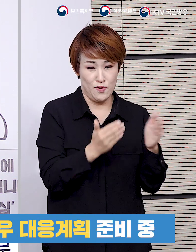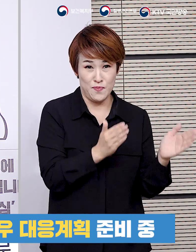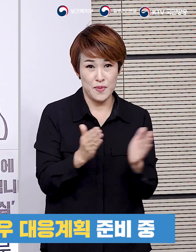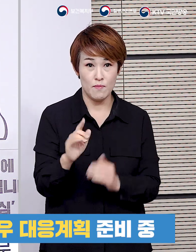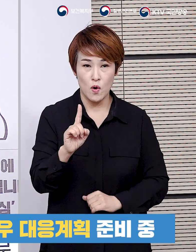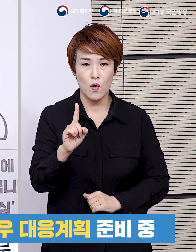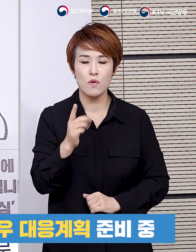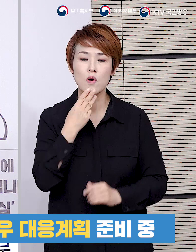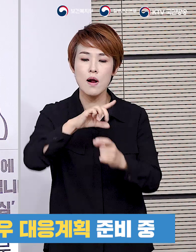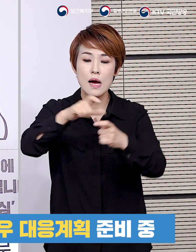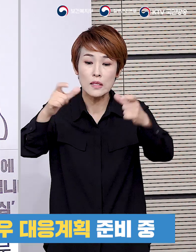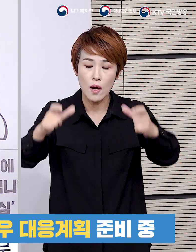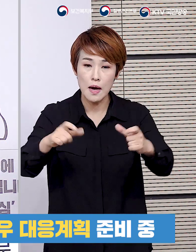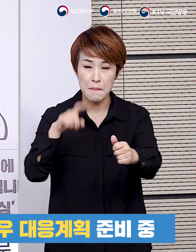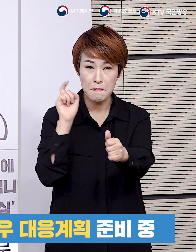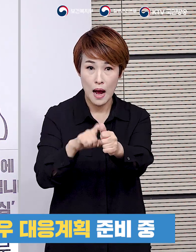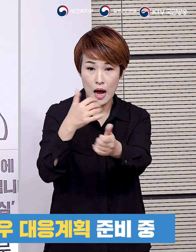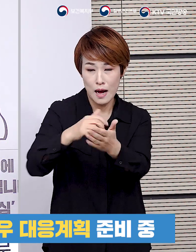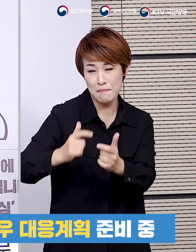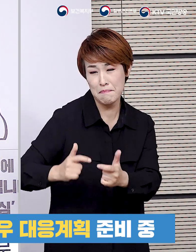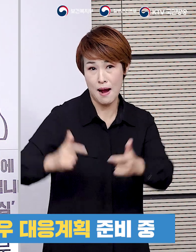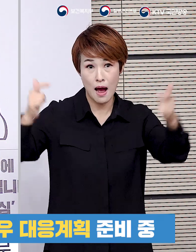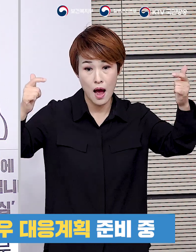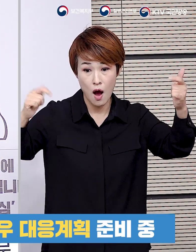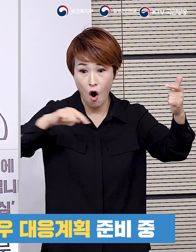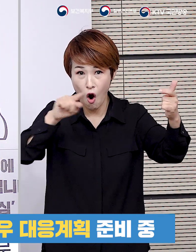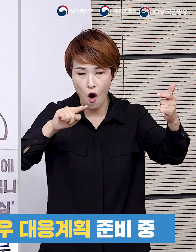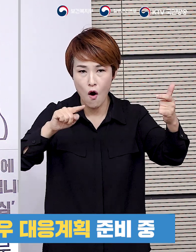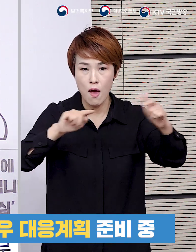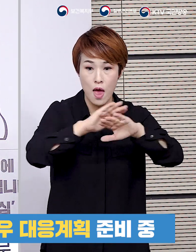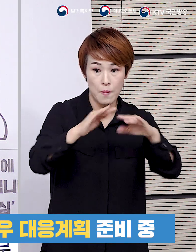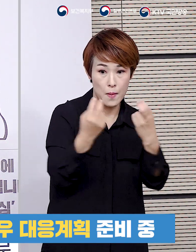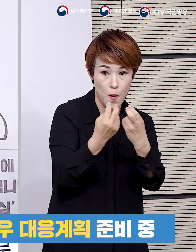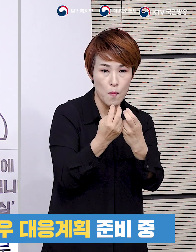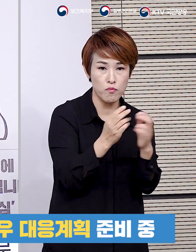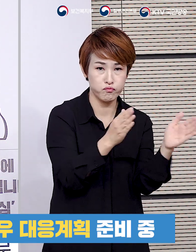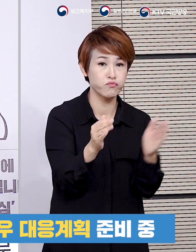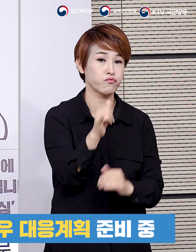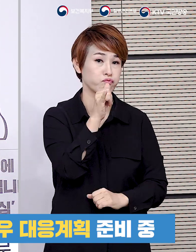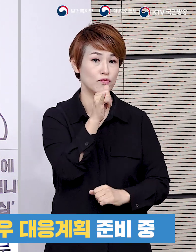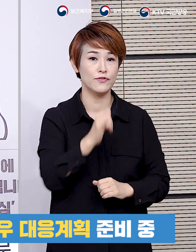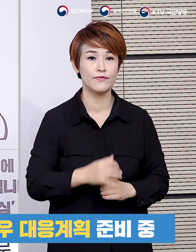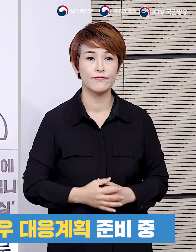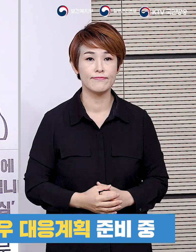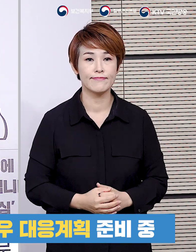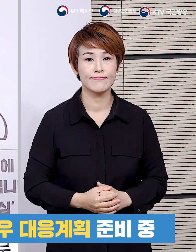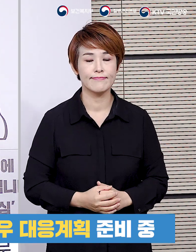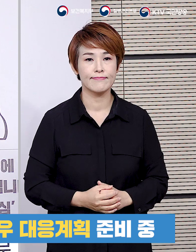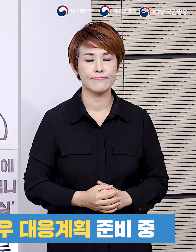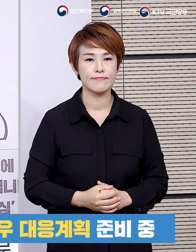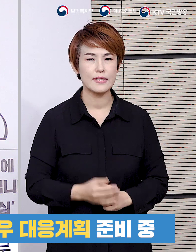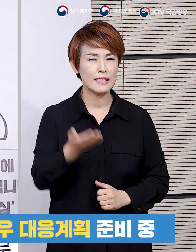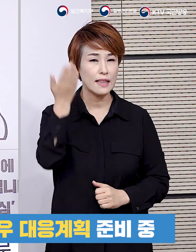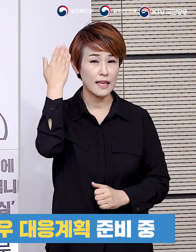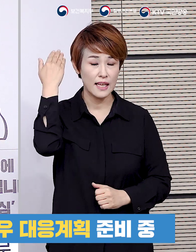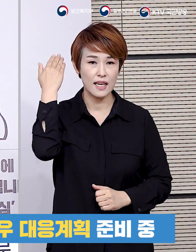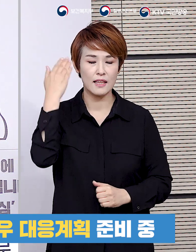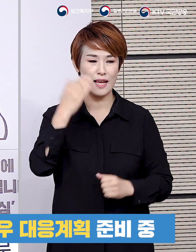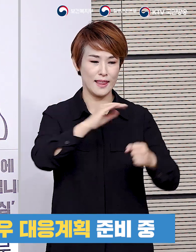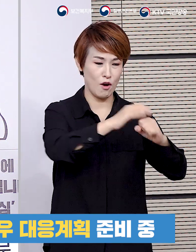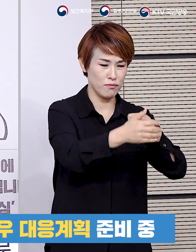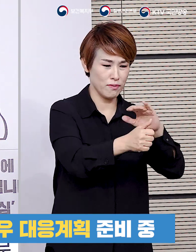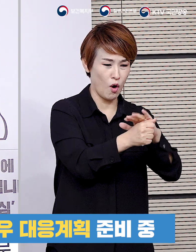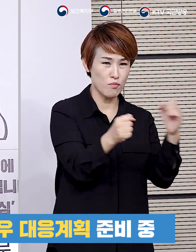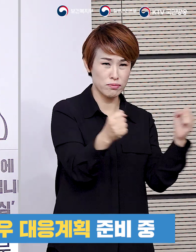경우를 대비해서 수도권 내의 확진자가 급증하는 경우에 대응 계획도 함께 준비하고 있습니다.